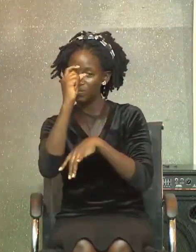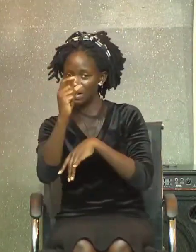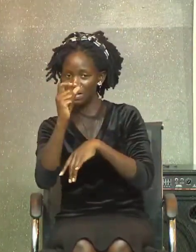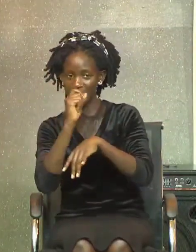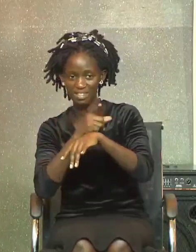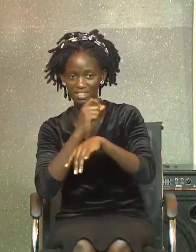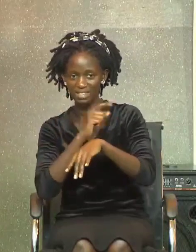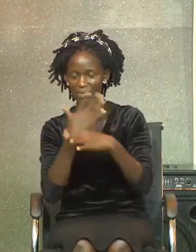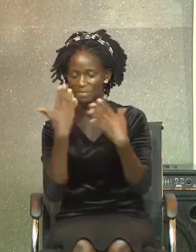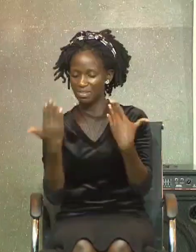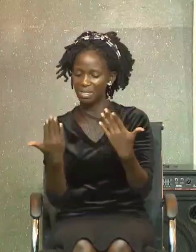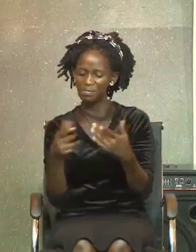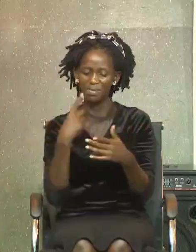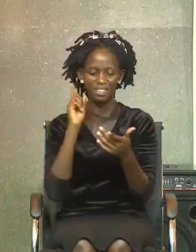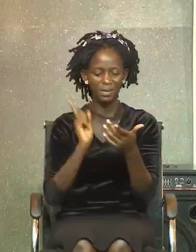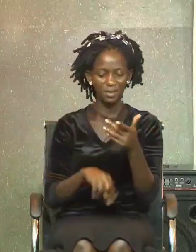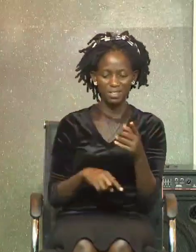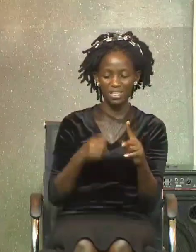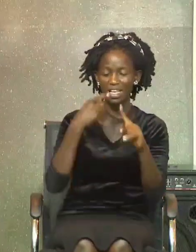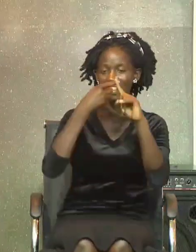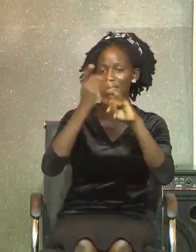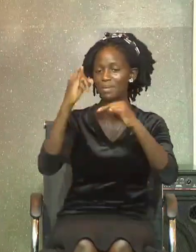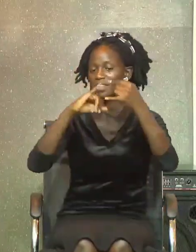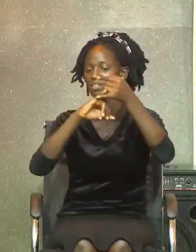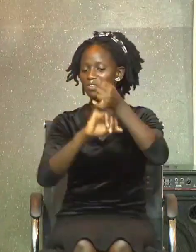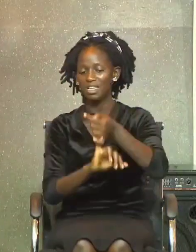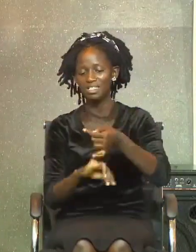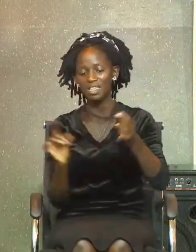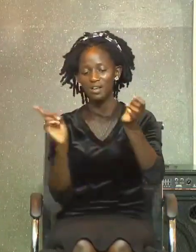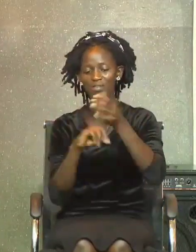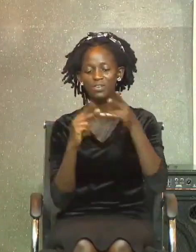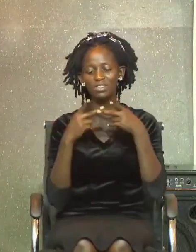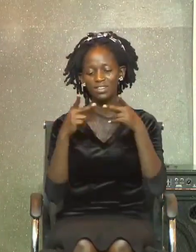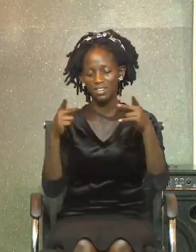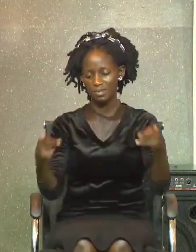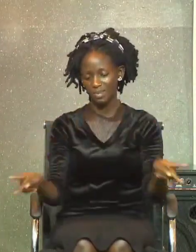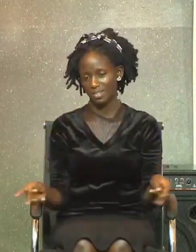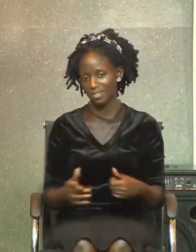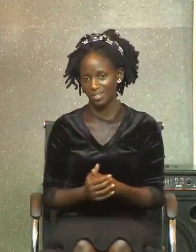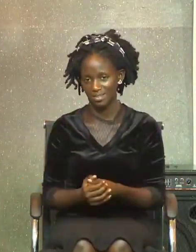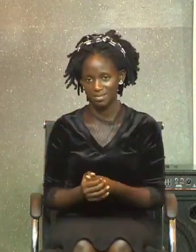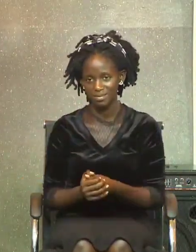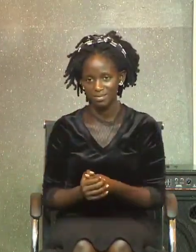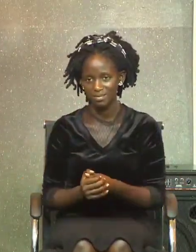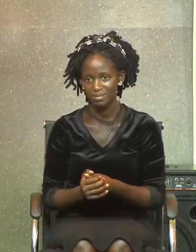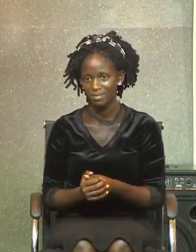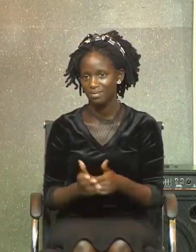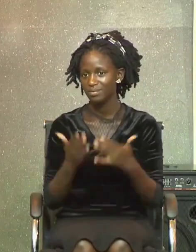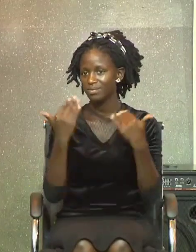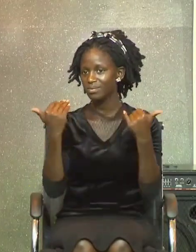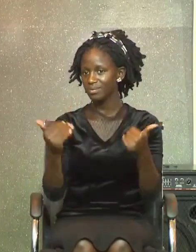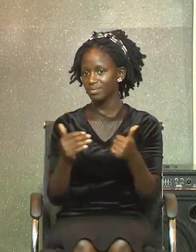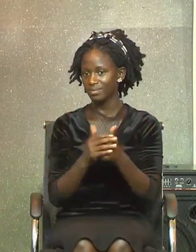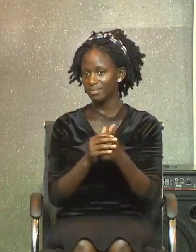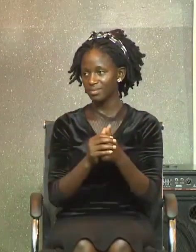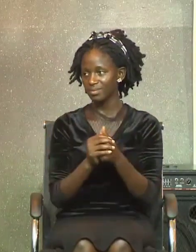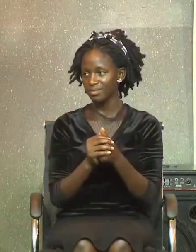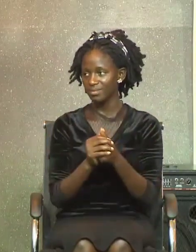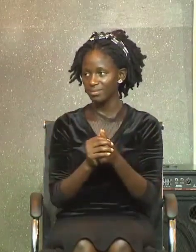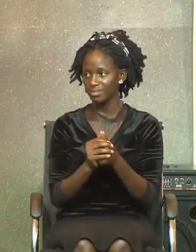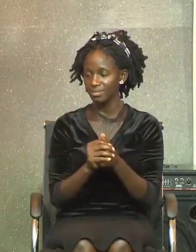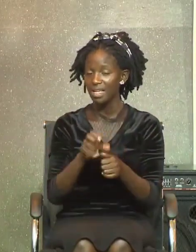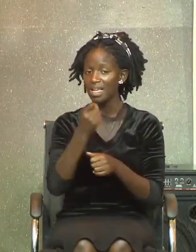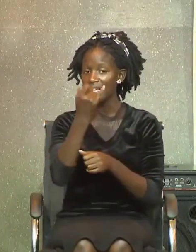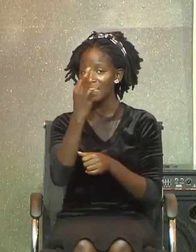ogw'omwenda gy'emirembe gyagwo ngisasulidde mukama yebazibwe ennyo so omuntu ng'anaabeera